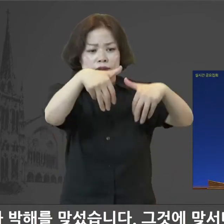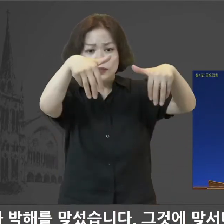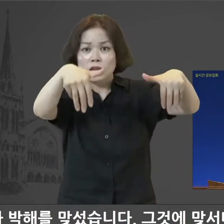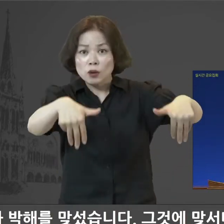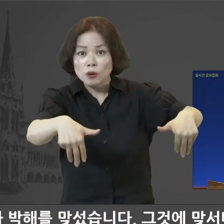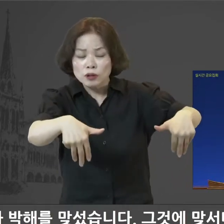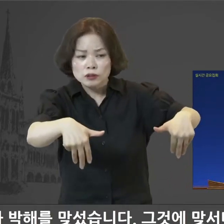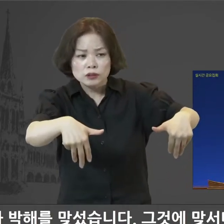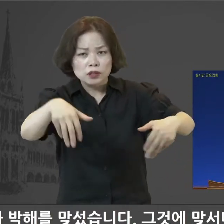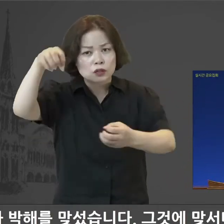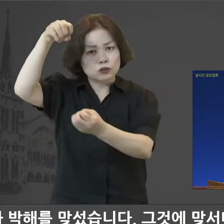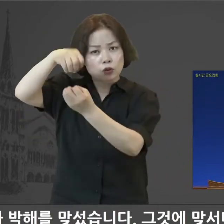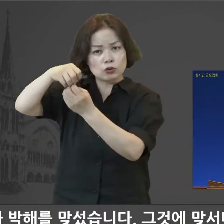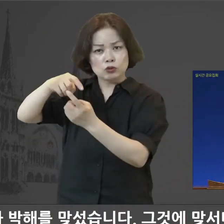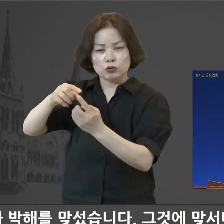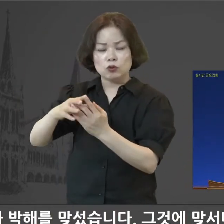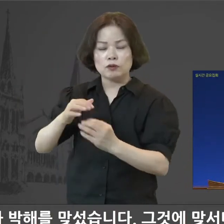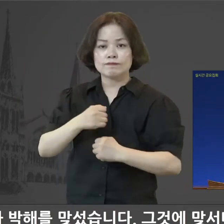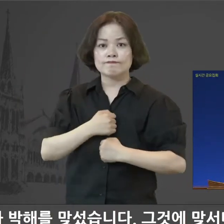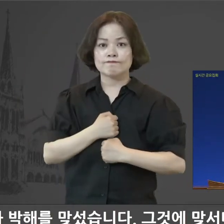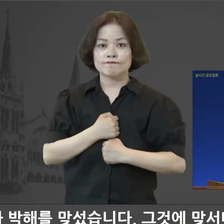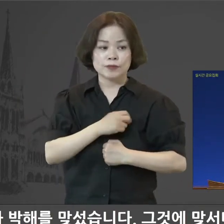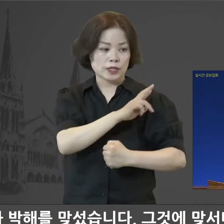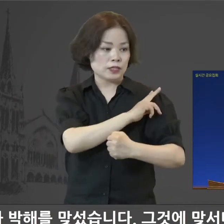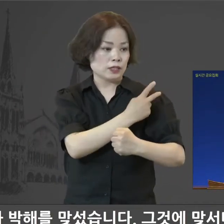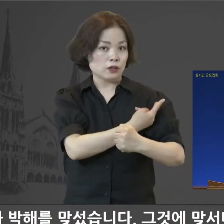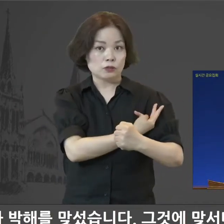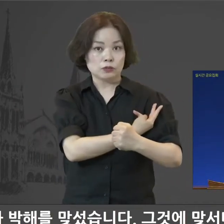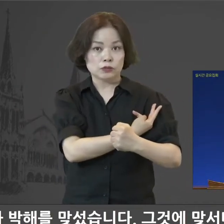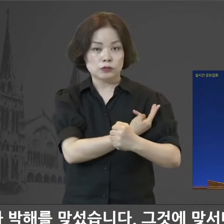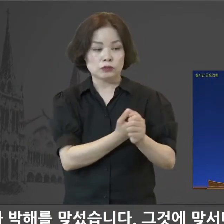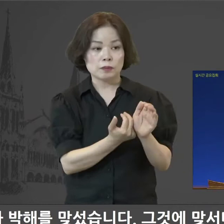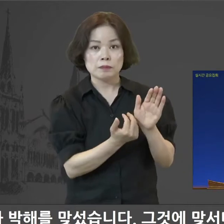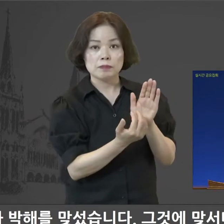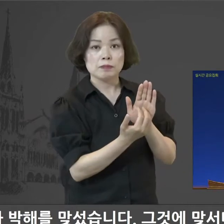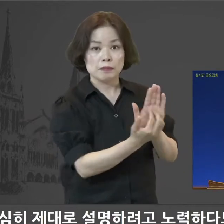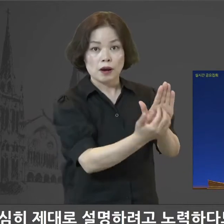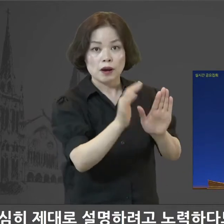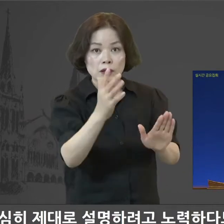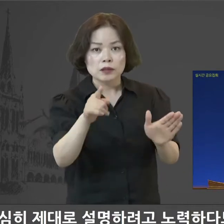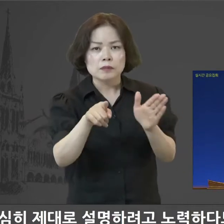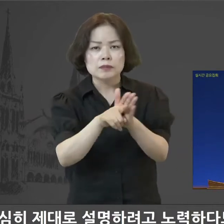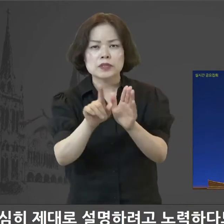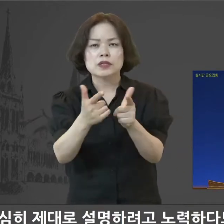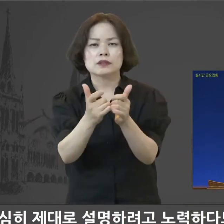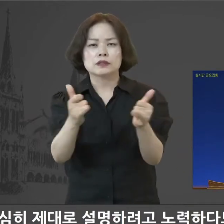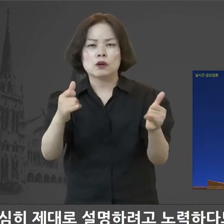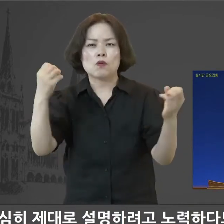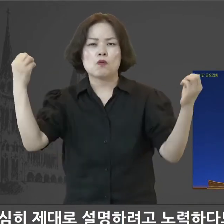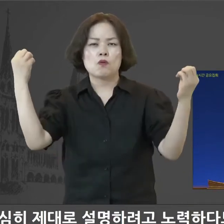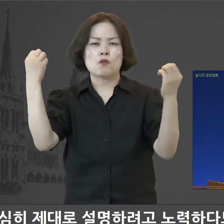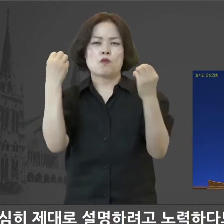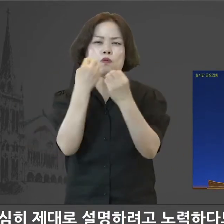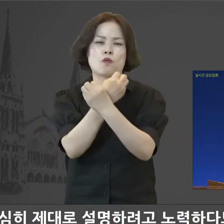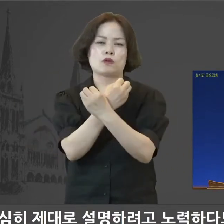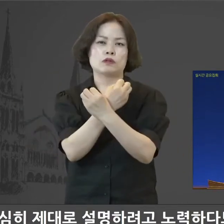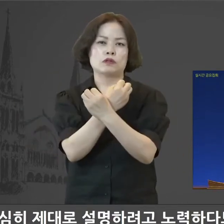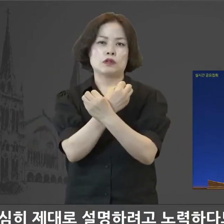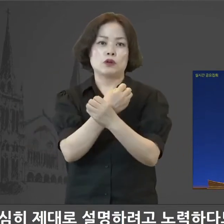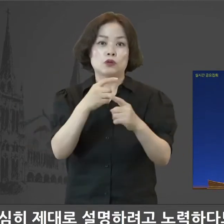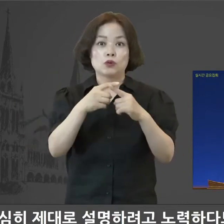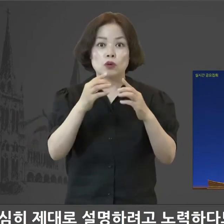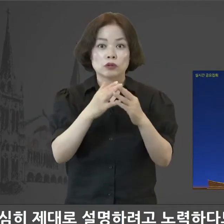체계화되면서 정통교회가 지켜지는 겁니다. 거꾸로 이단들로부터 방어가 되고 또 믿지 않는 사람들의 오해를 불식시키면서